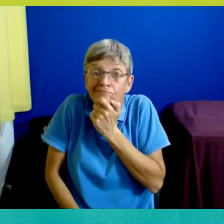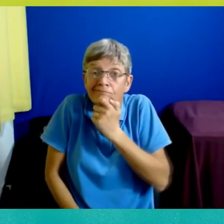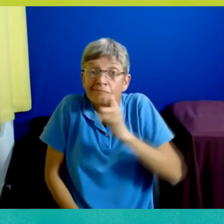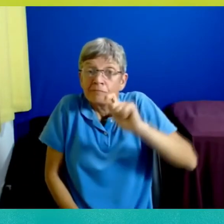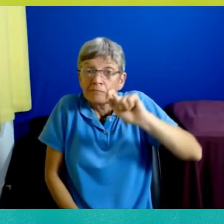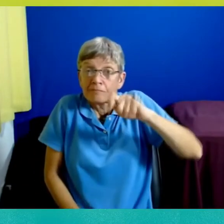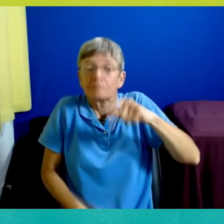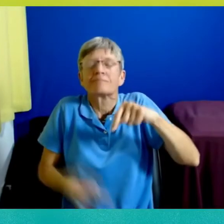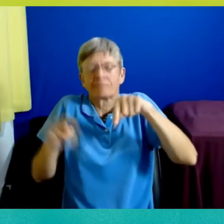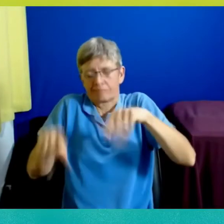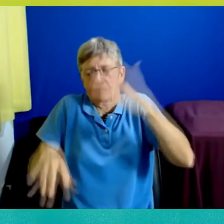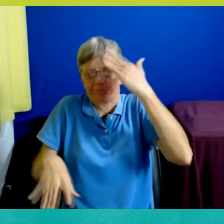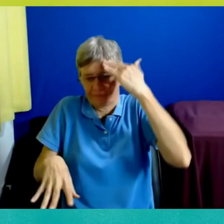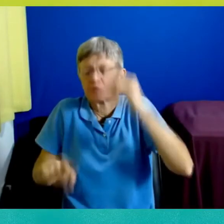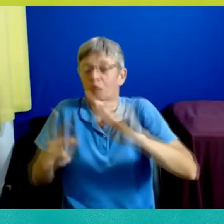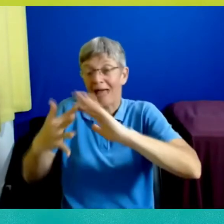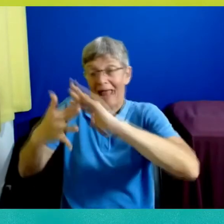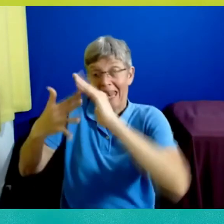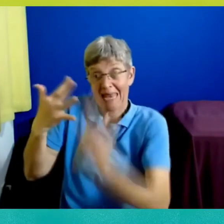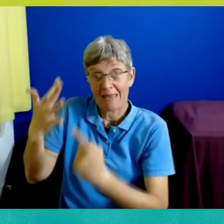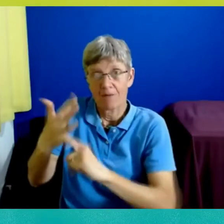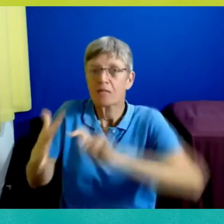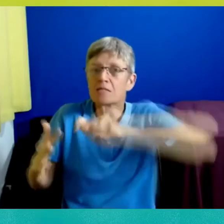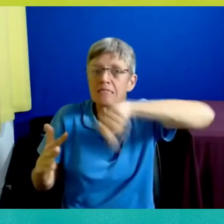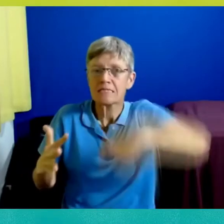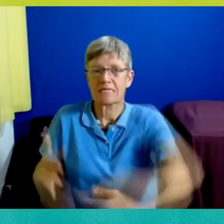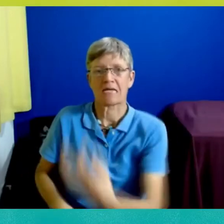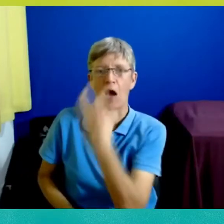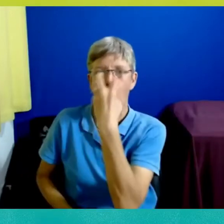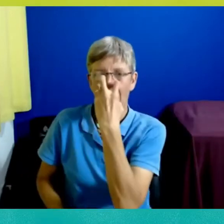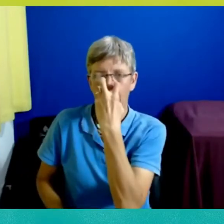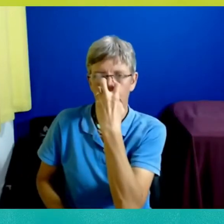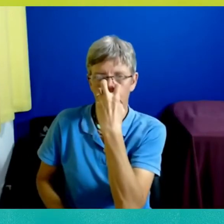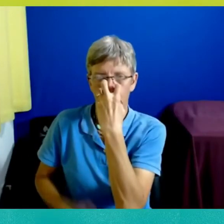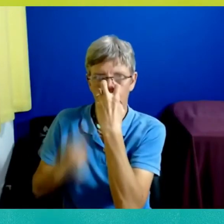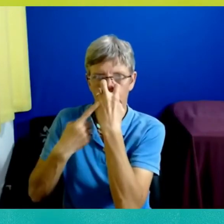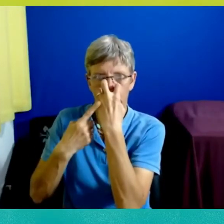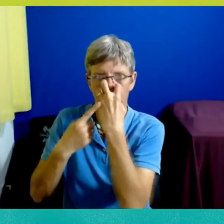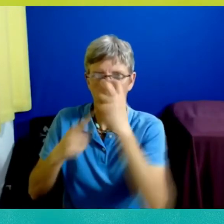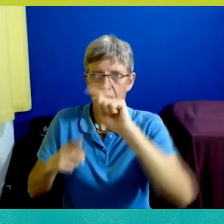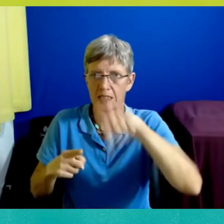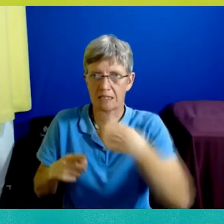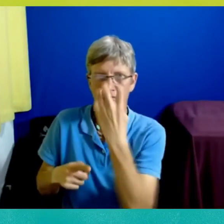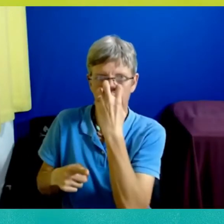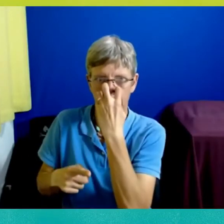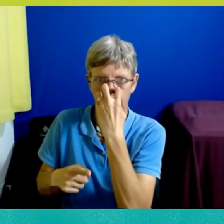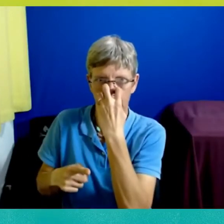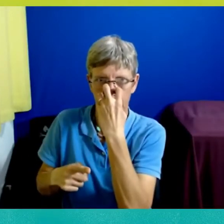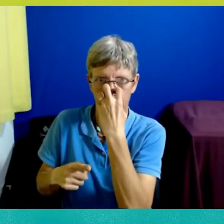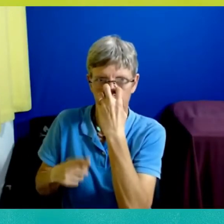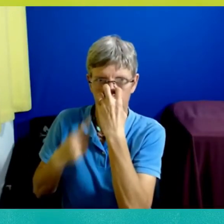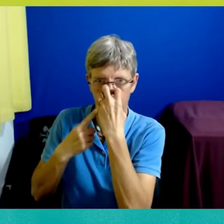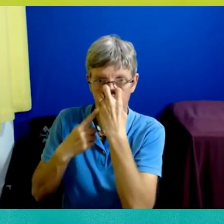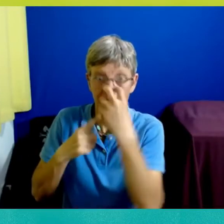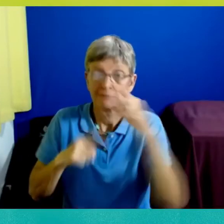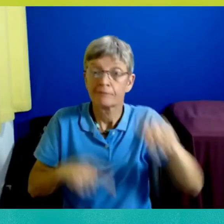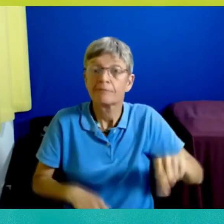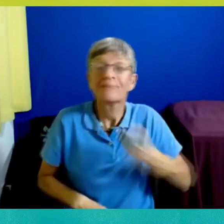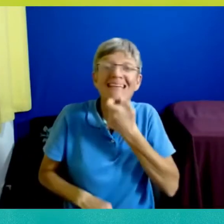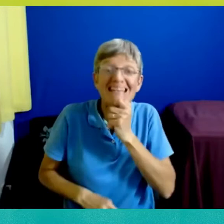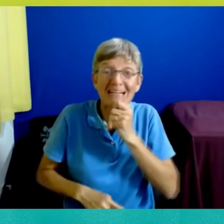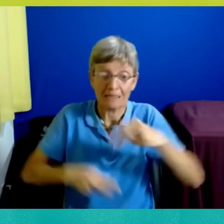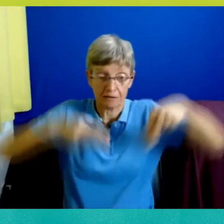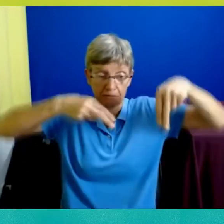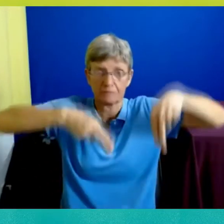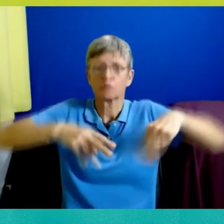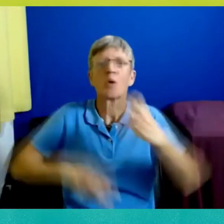é algo engraçado, é inglês, mas dá para entender em Libras o sinal de palhaço.